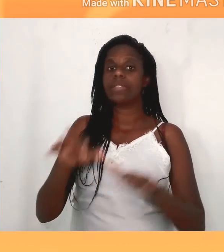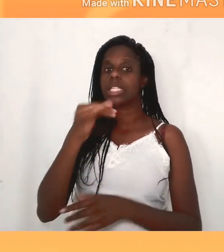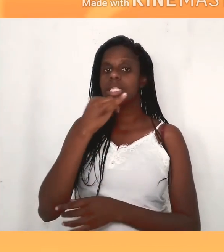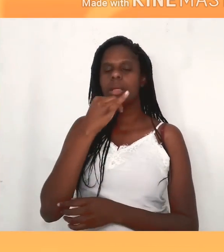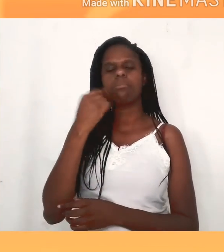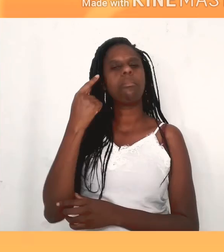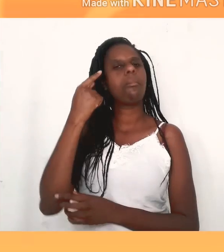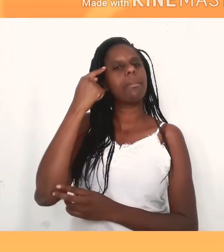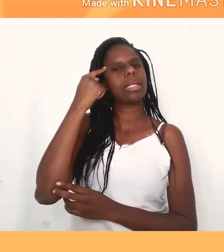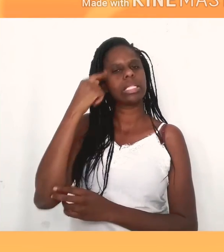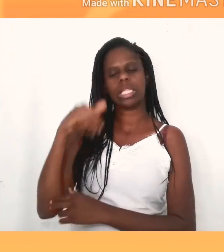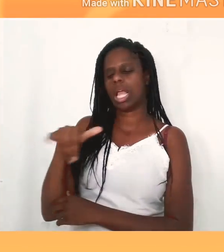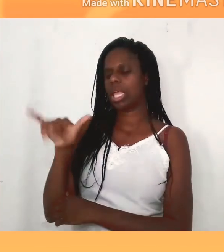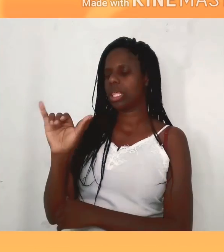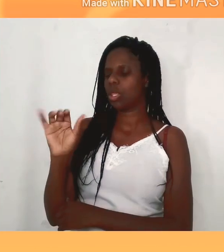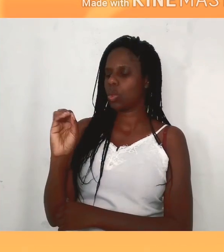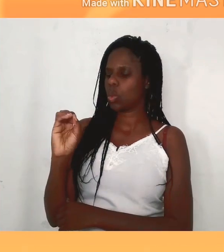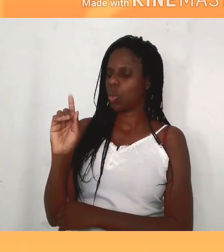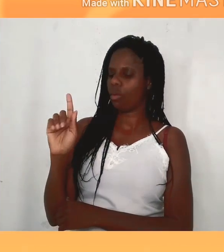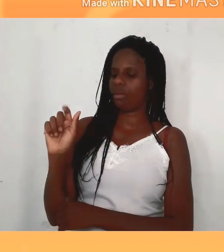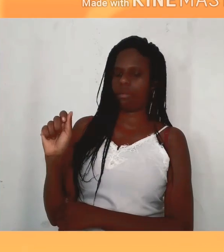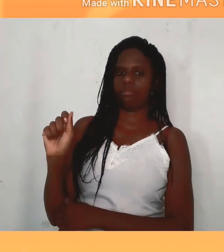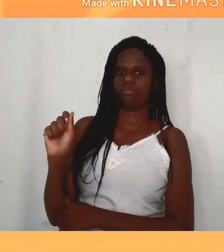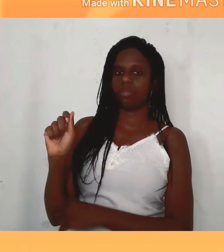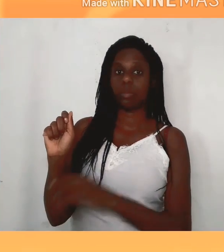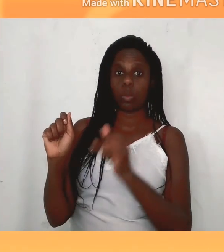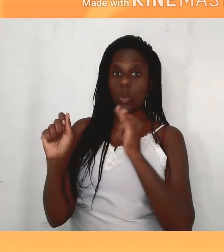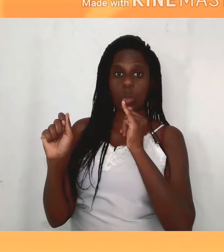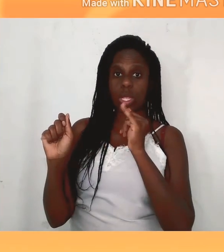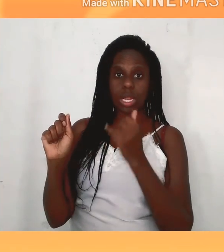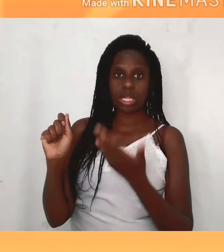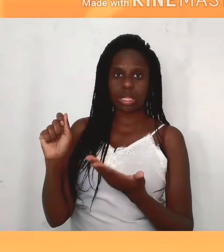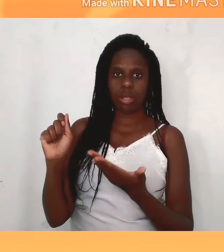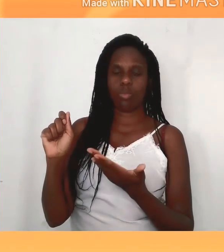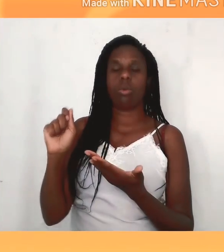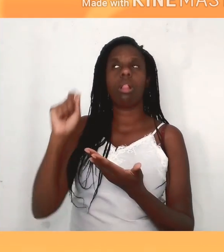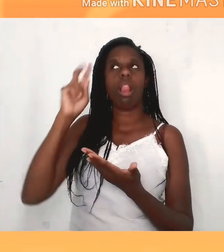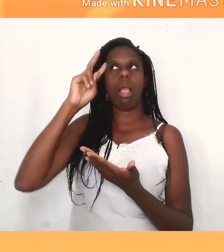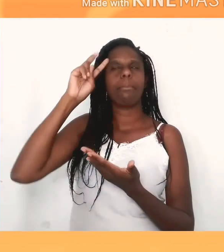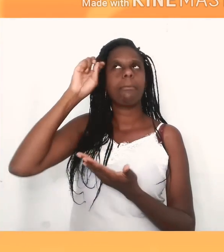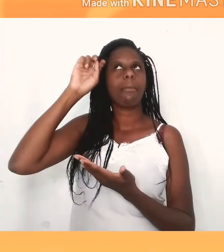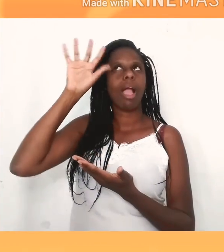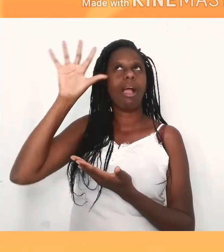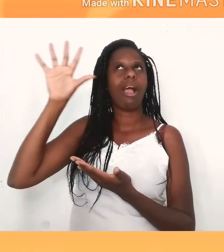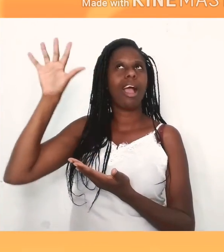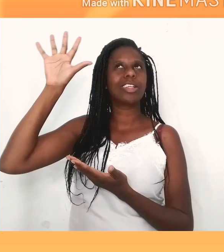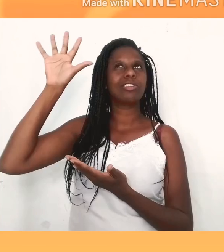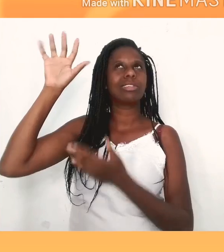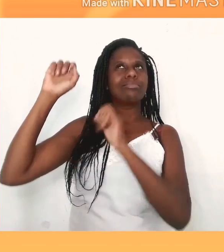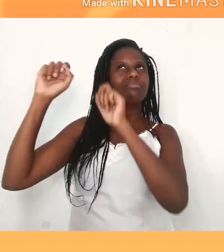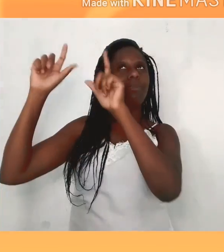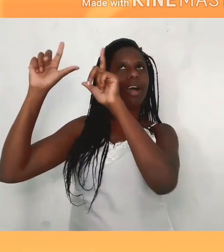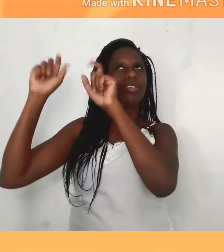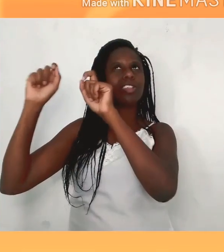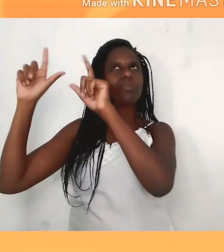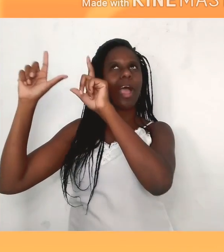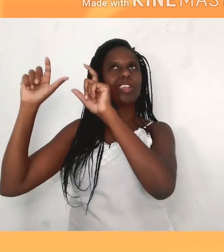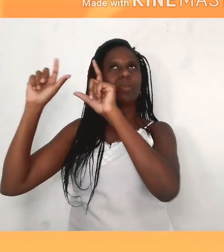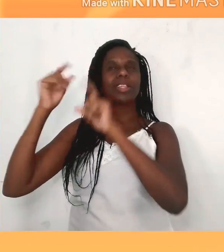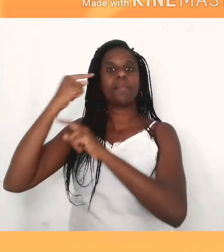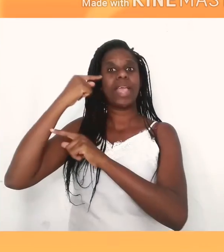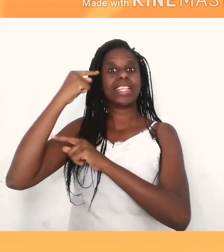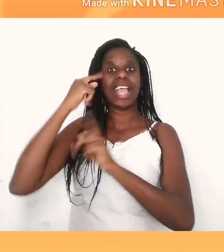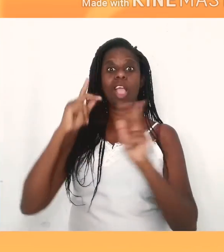a gente muitas vezes quando pensa no yoga, né, a gente lembra de imagens, né, que são aquelas